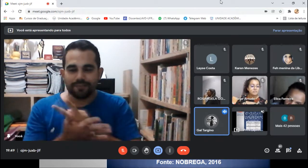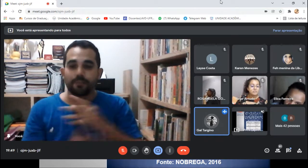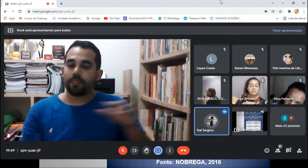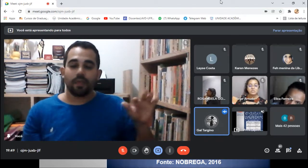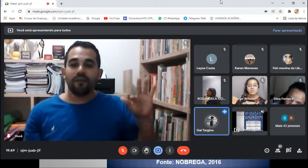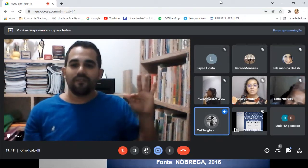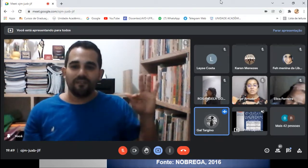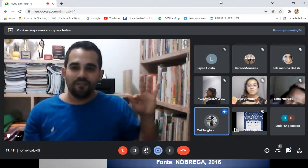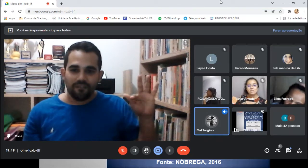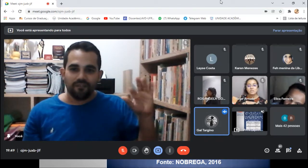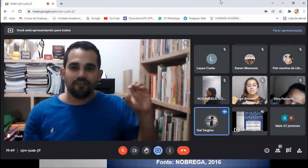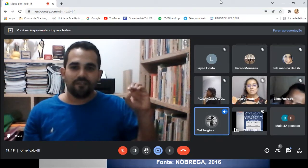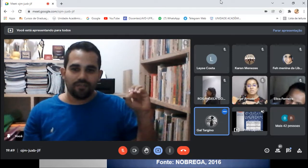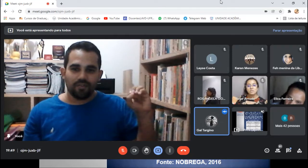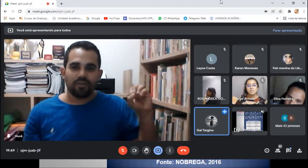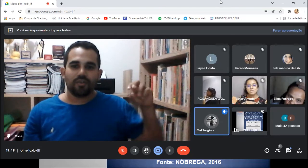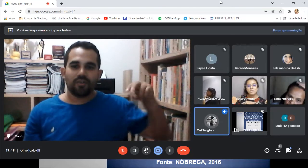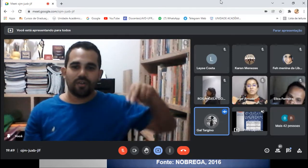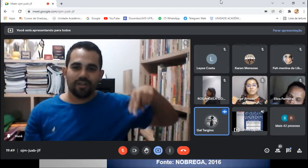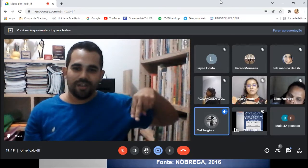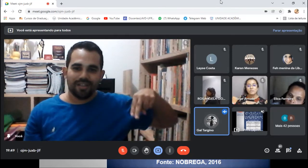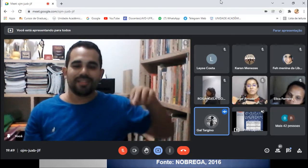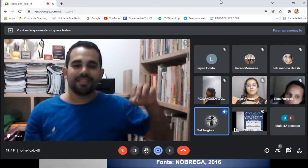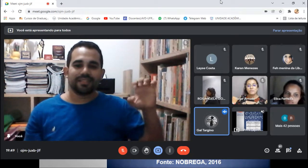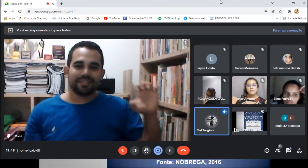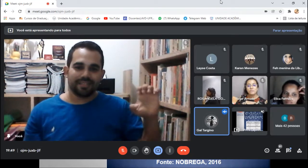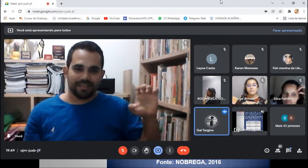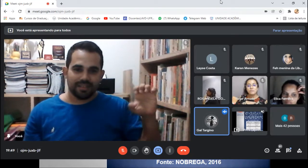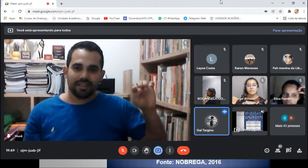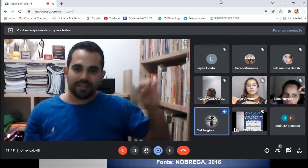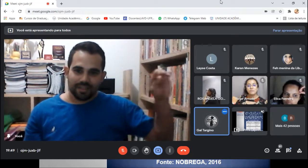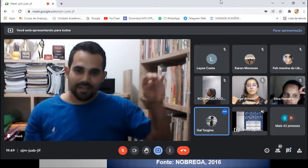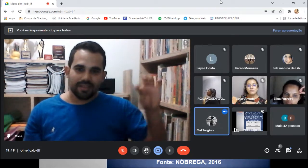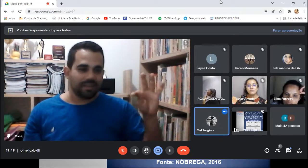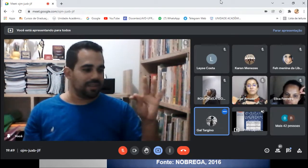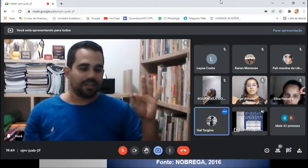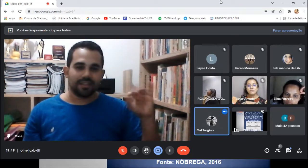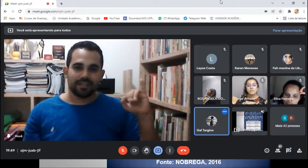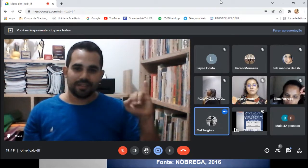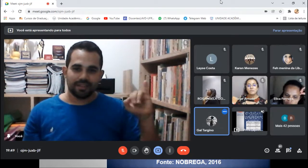Desculpa, eu errei o nome. Não é signética, é sigmanologia.